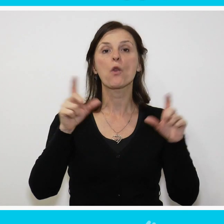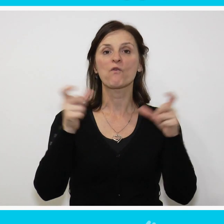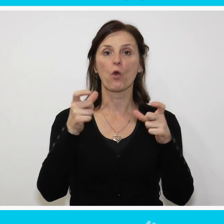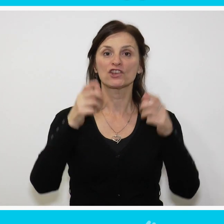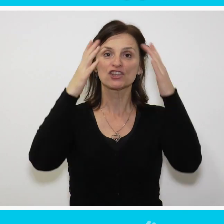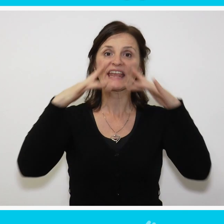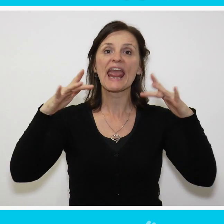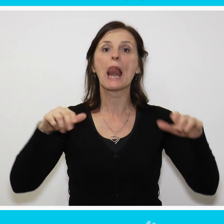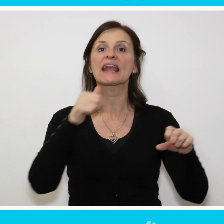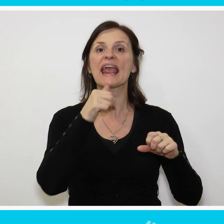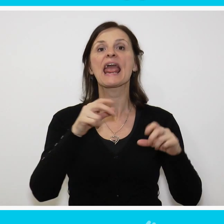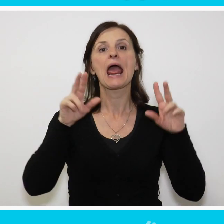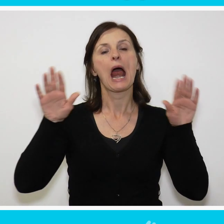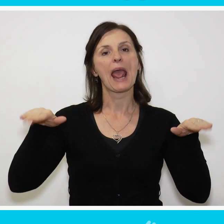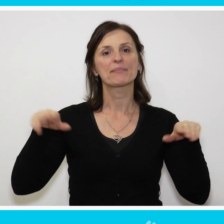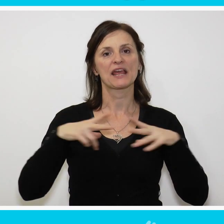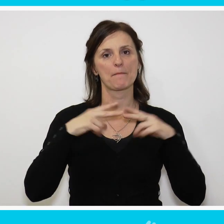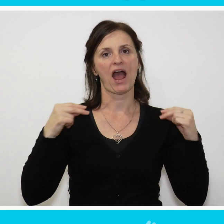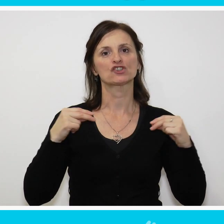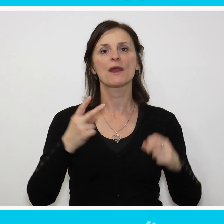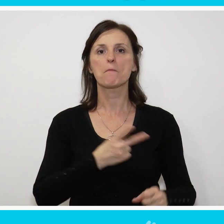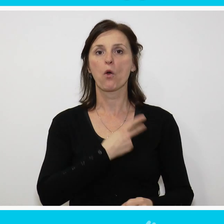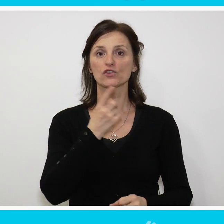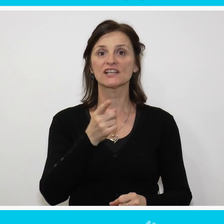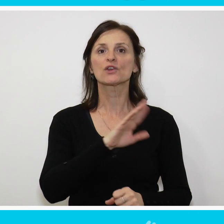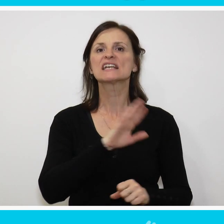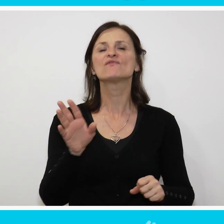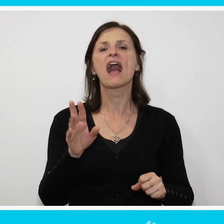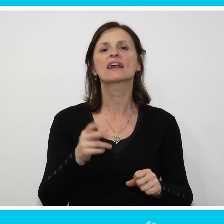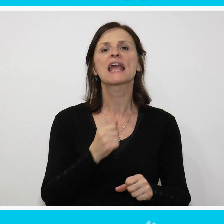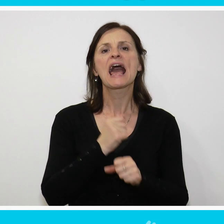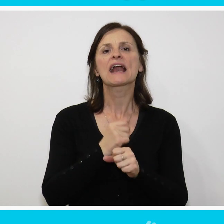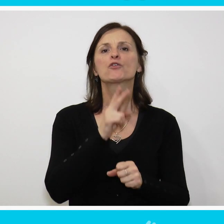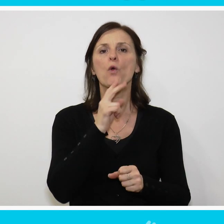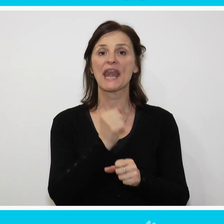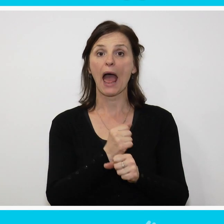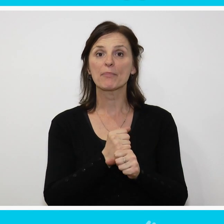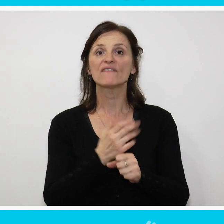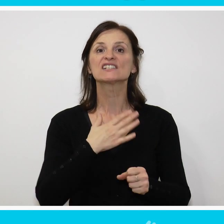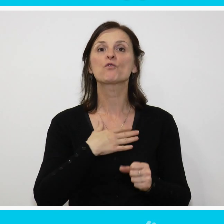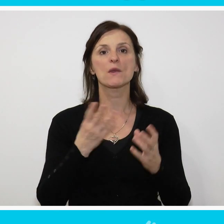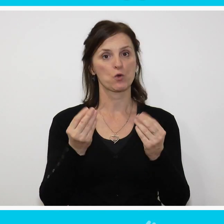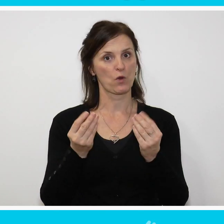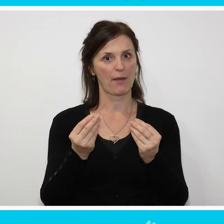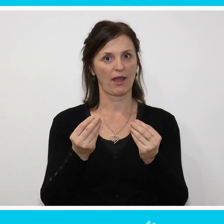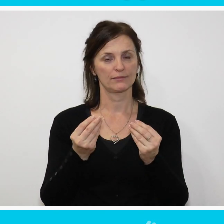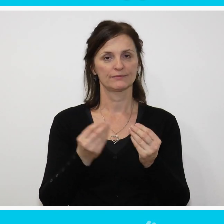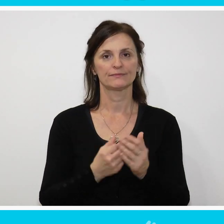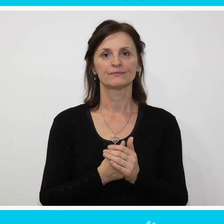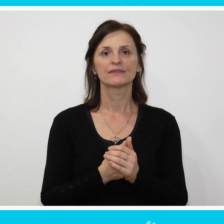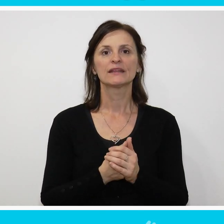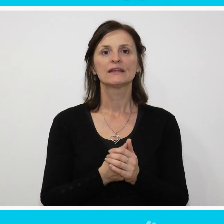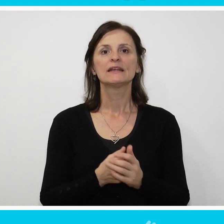novogodišnje jelke i leptir mašne. Ponosne su na svaki detalj koji naprave svojim